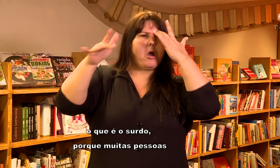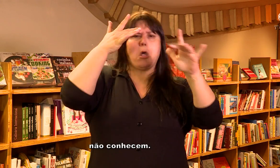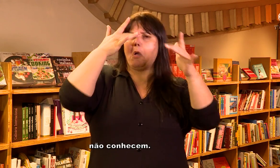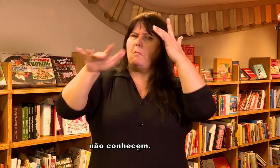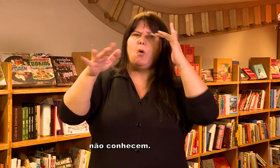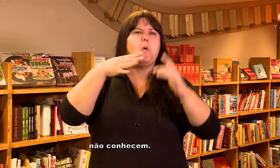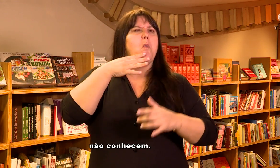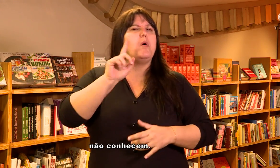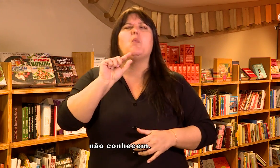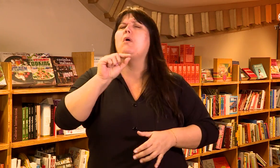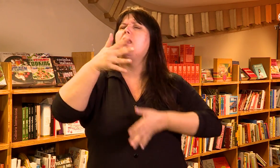não conhecem.